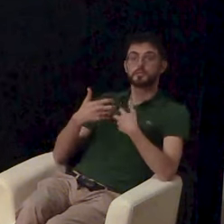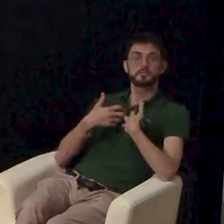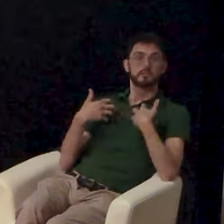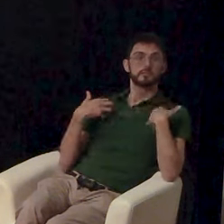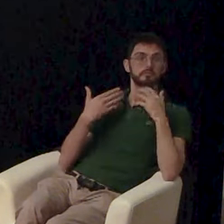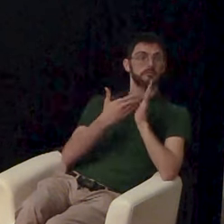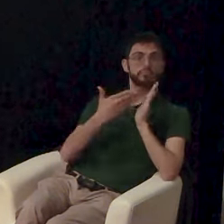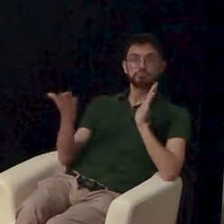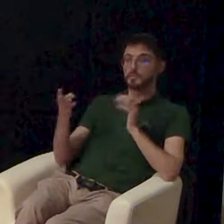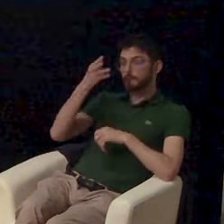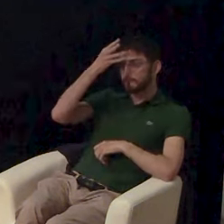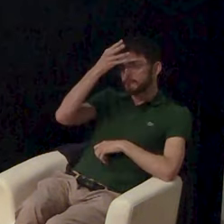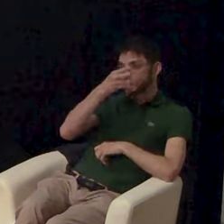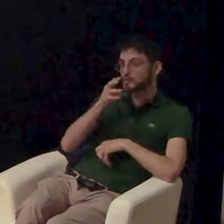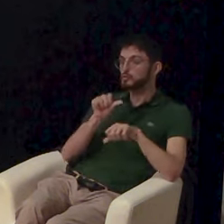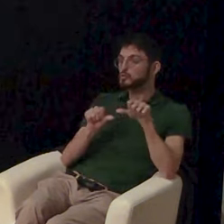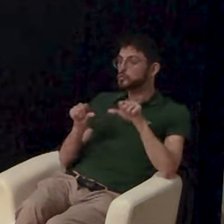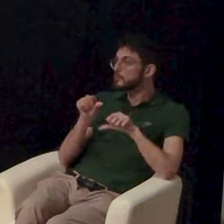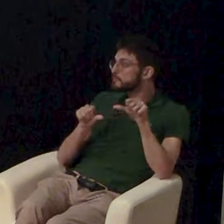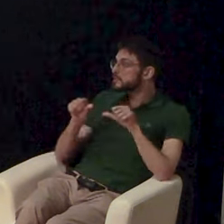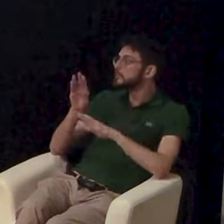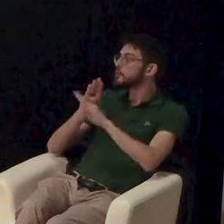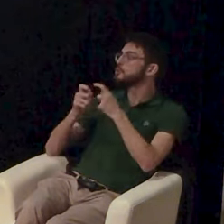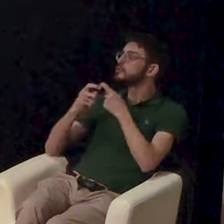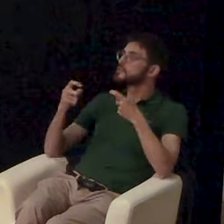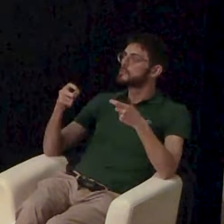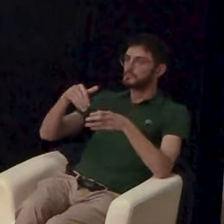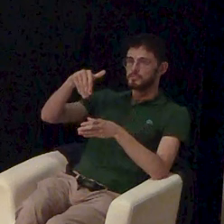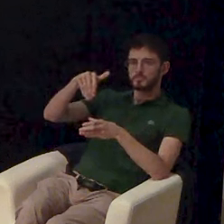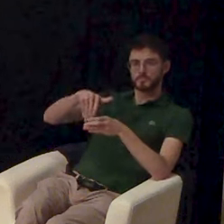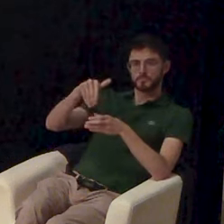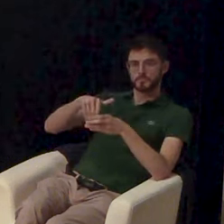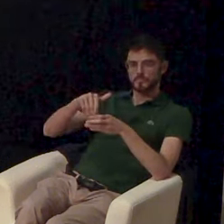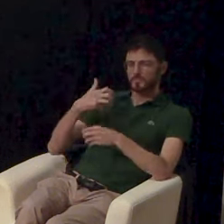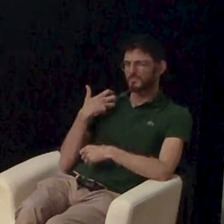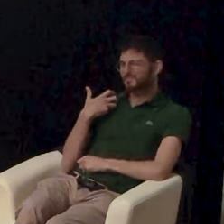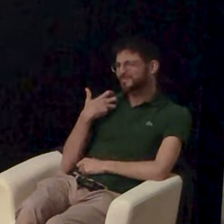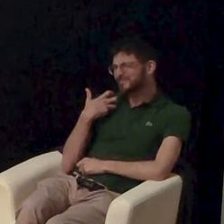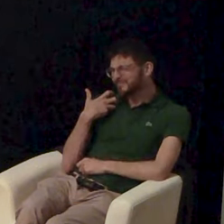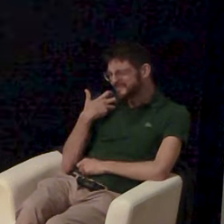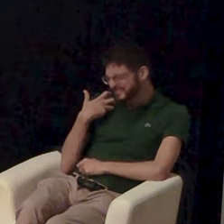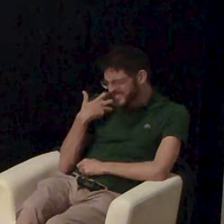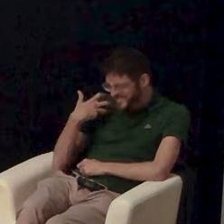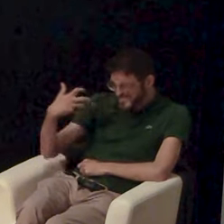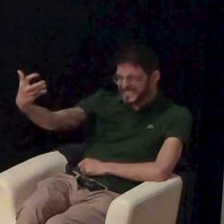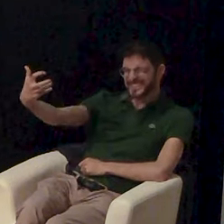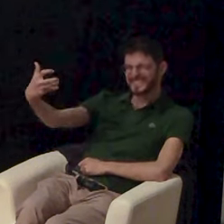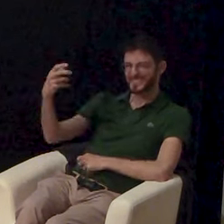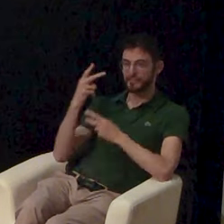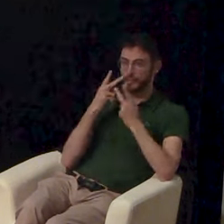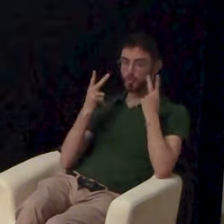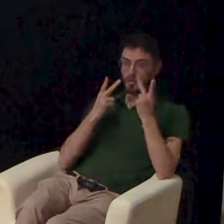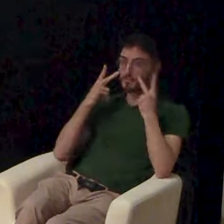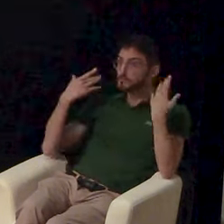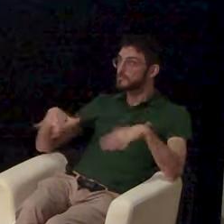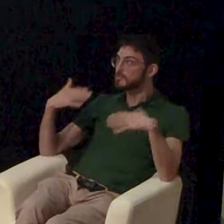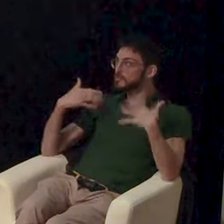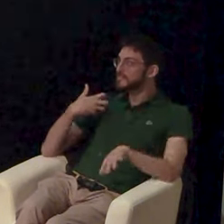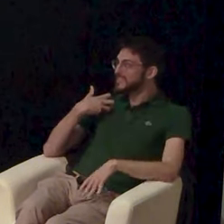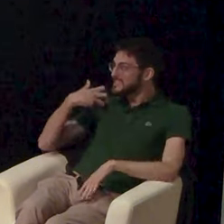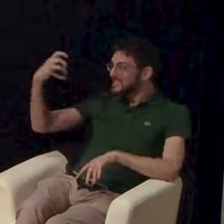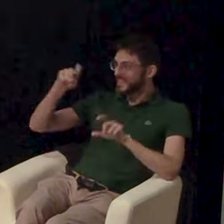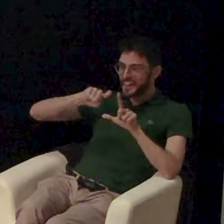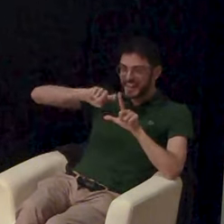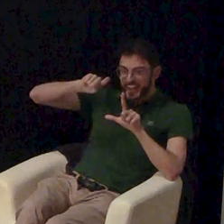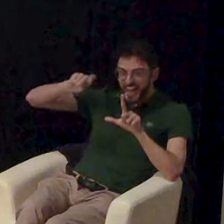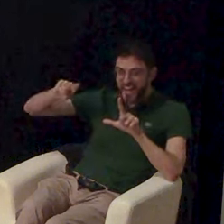peut pas s'adapter en langue des signes. Quand on parle de physique, de chimie, de biologie, etc., le contenu sont très très riches et